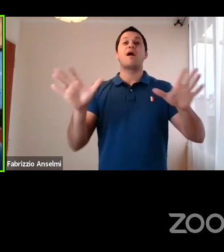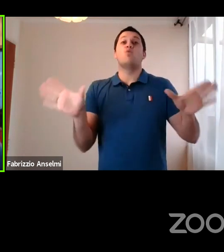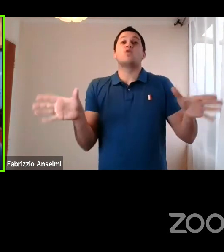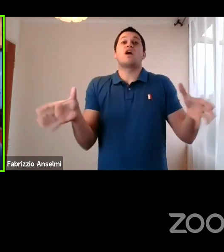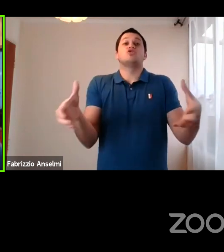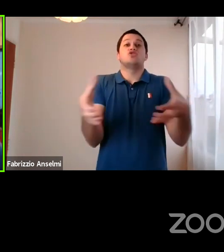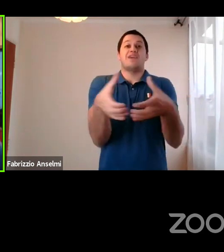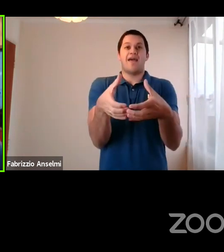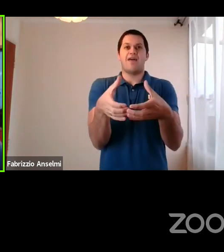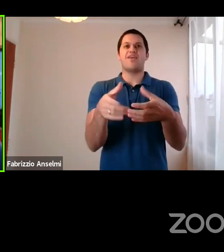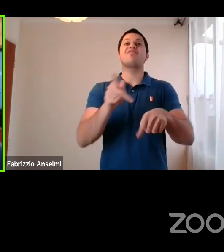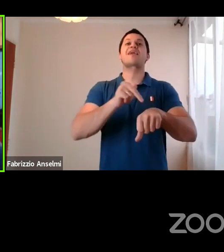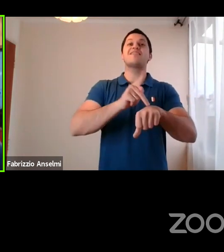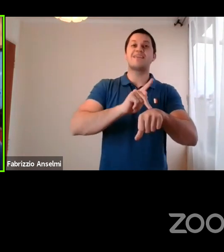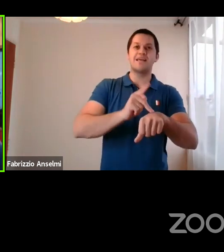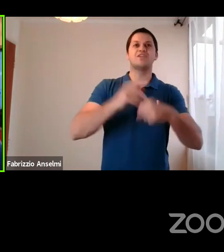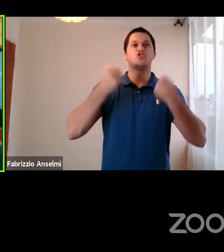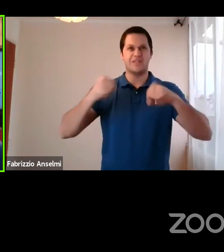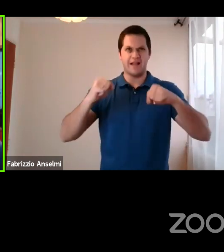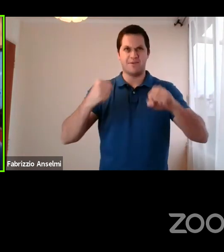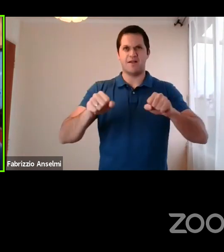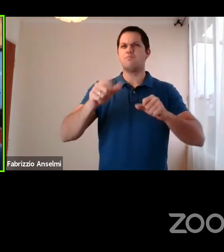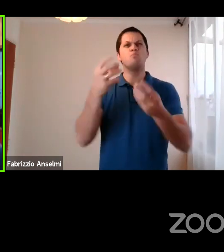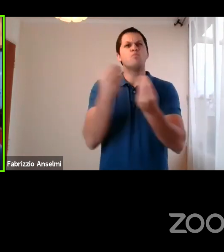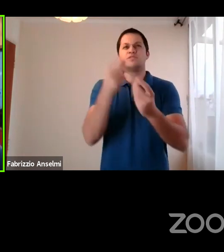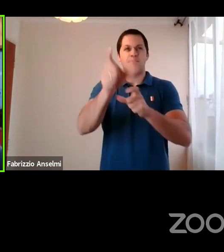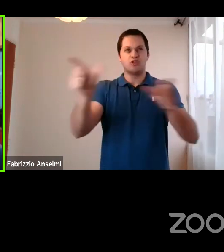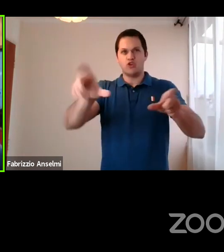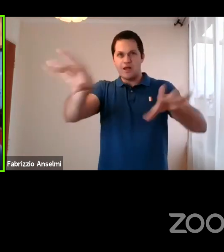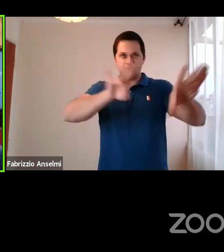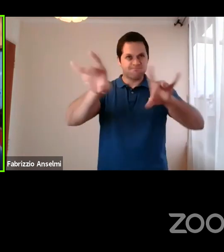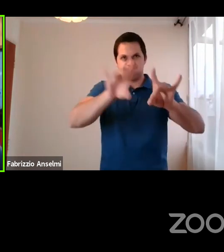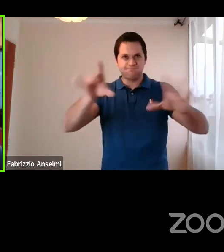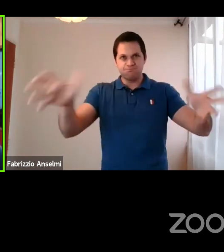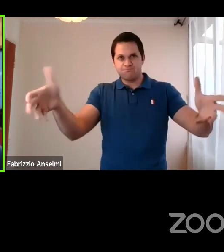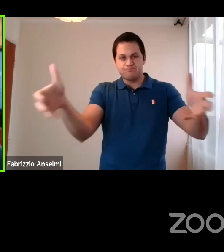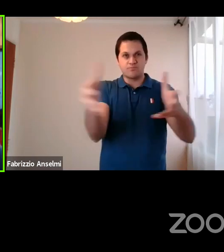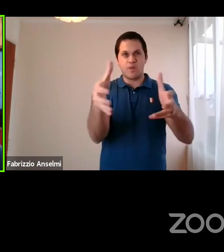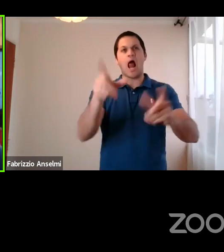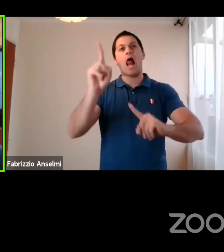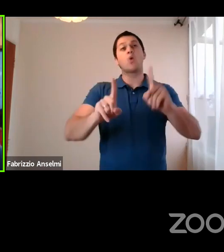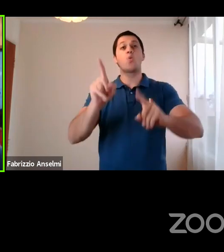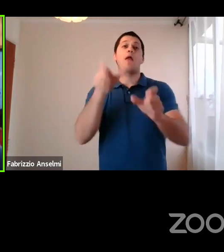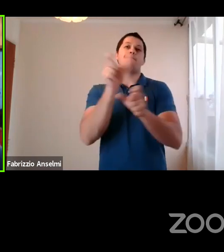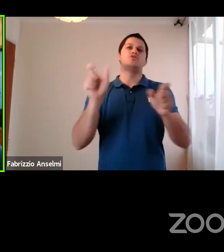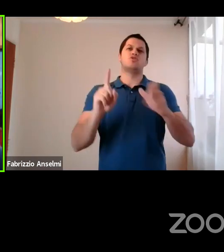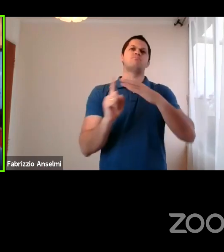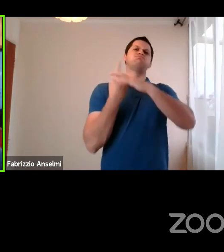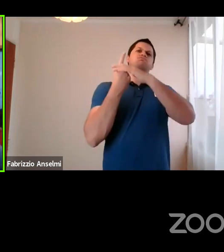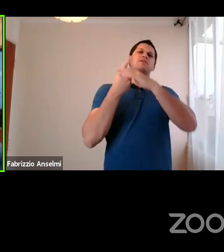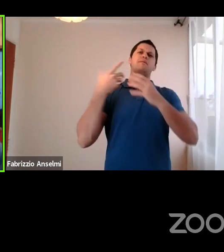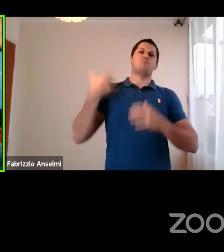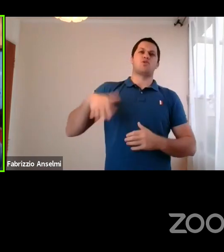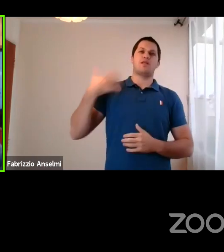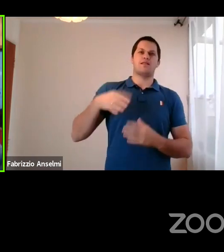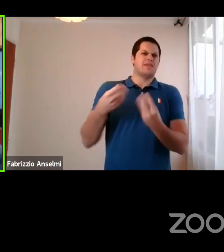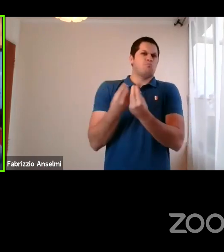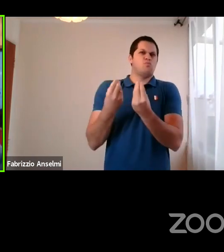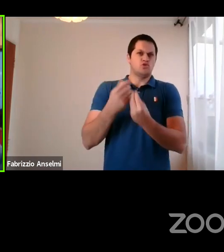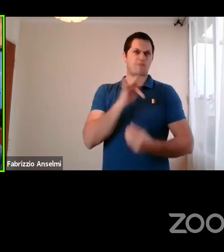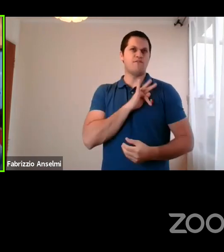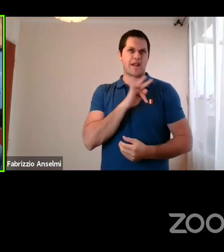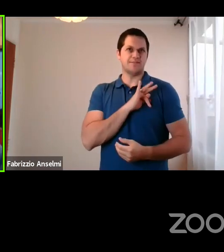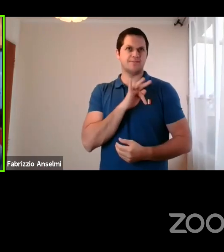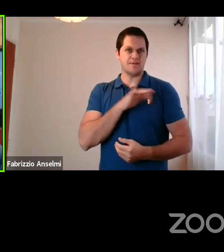Sociedad de Kinesioterapia, ¿ya? Y con ahí unos próceres muy importantes, ¿cierto? La mayoría franceses, pero